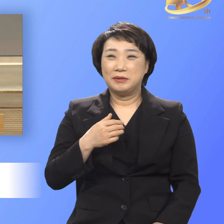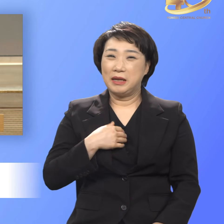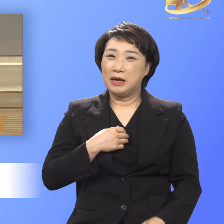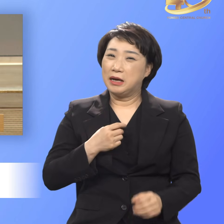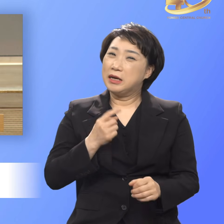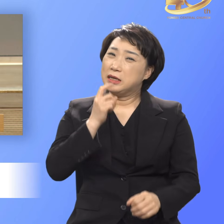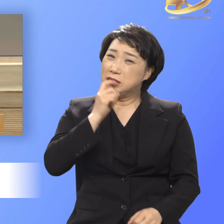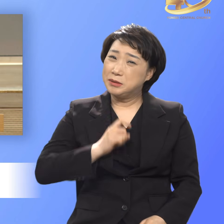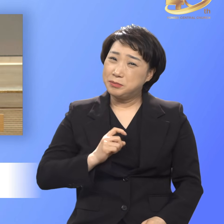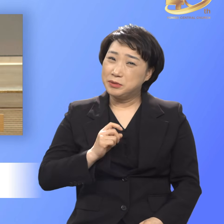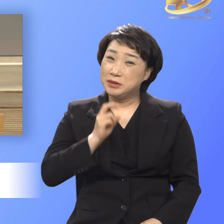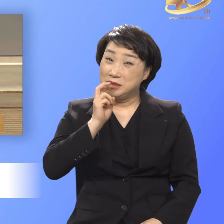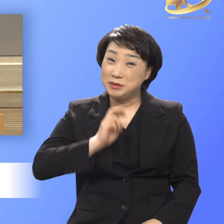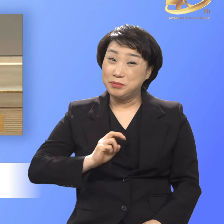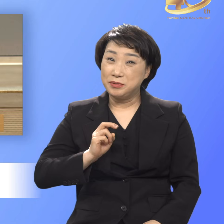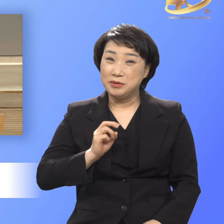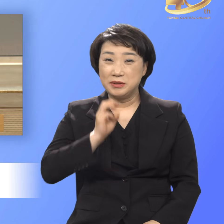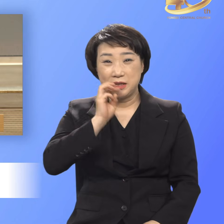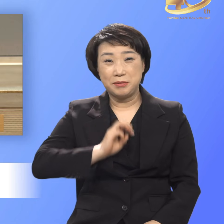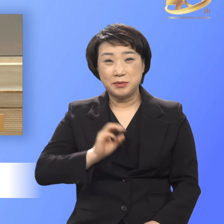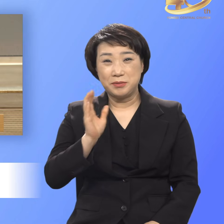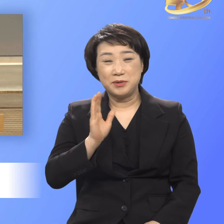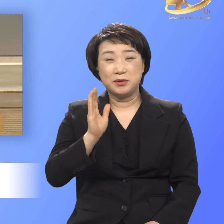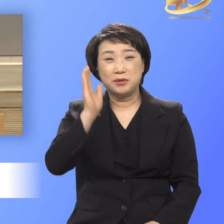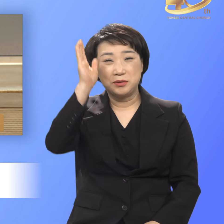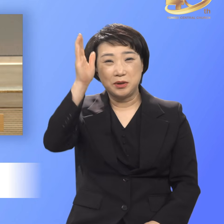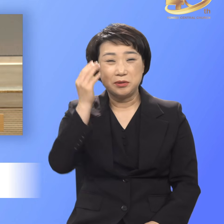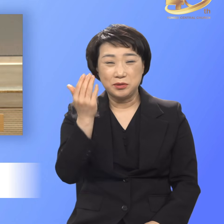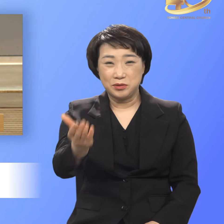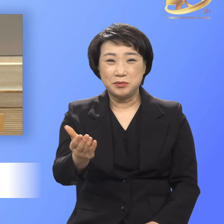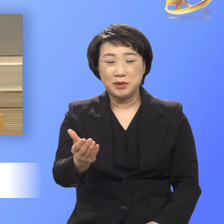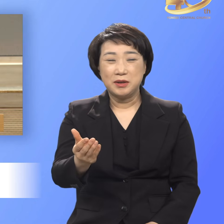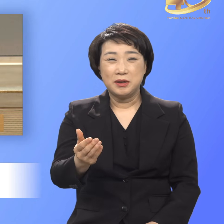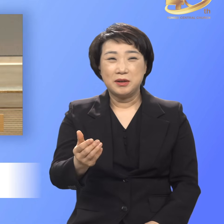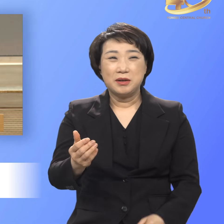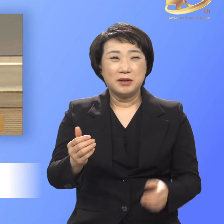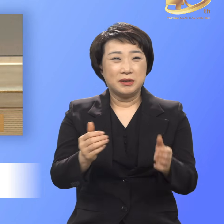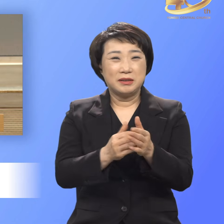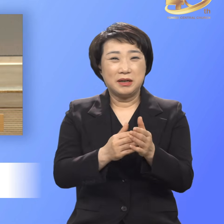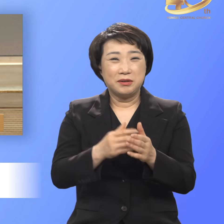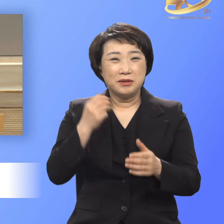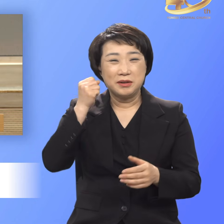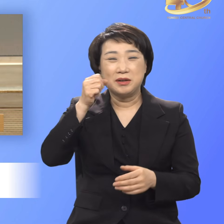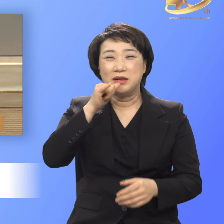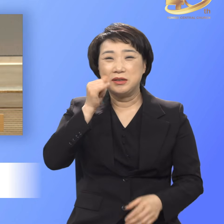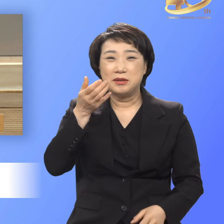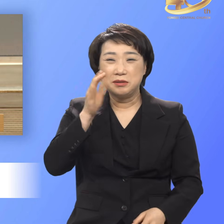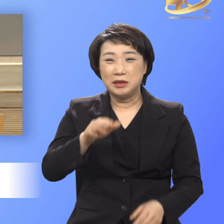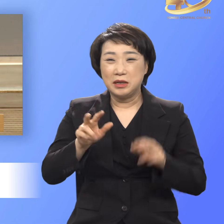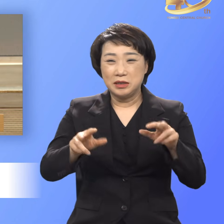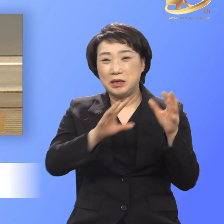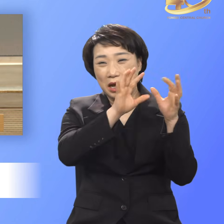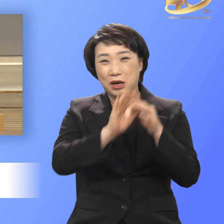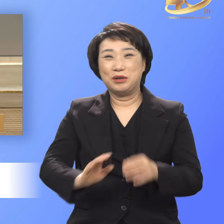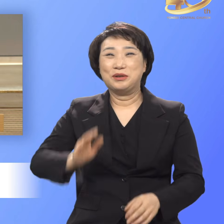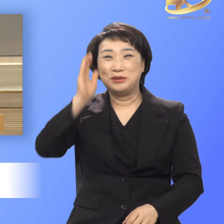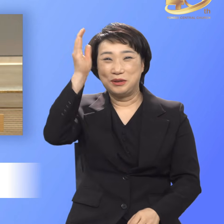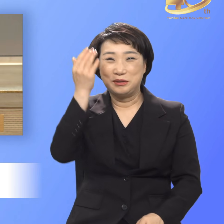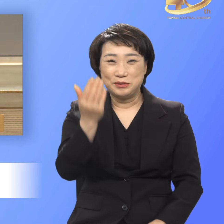한 10분, 20분, 30분 오면 많이 오고 주저앉아 줄 것이라고 말했는데 지금까지